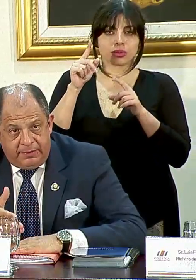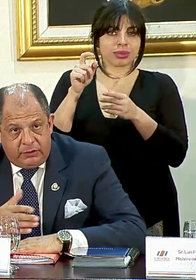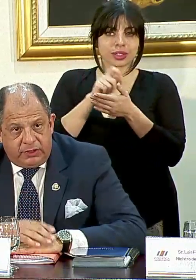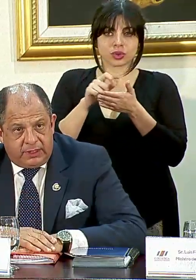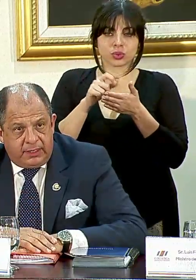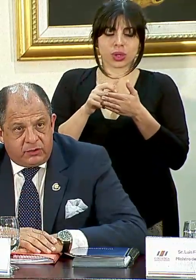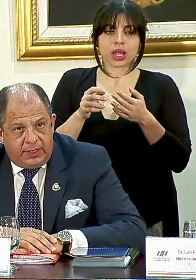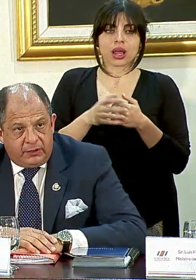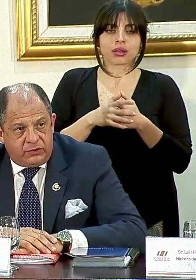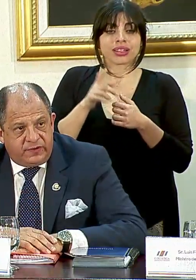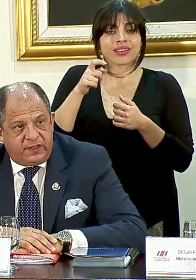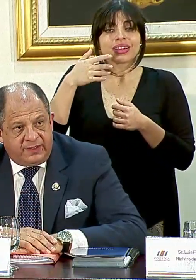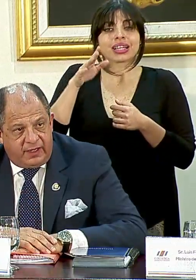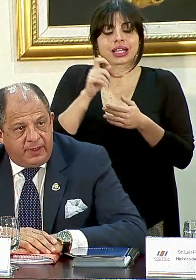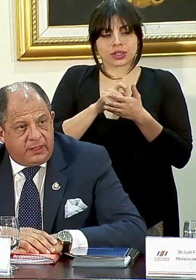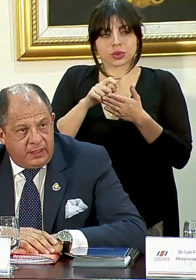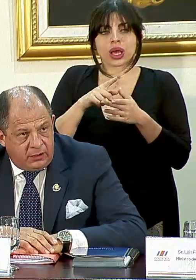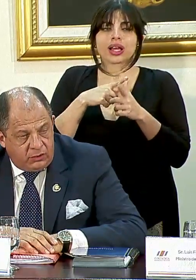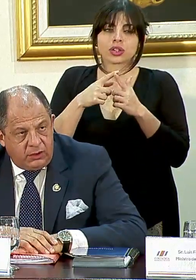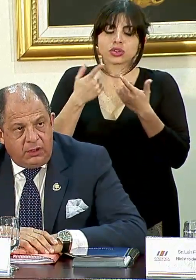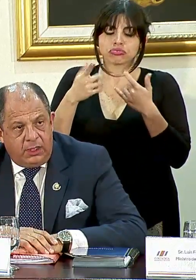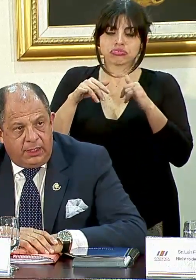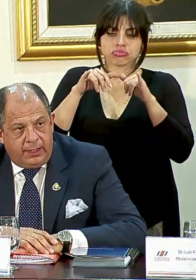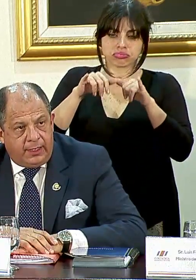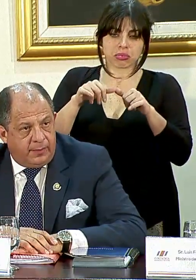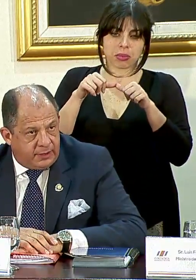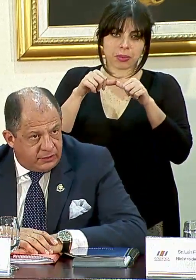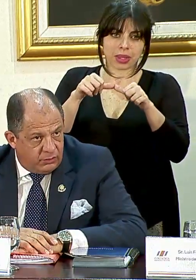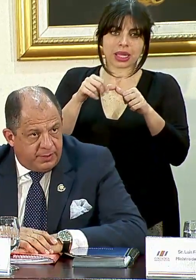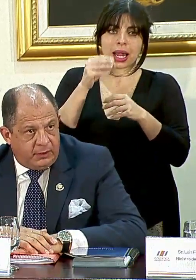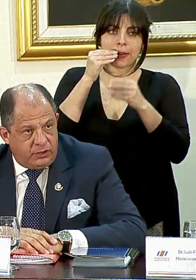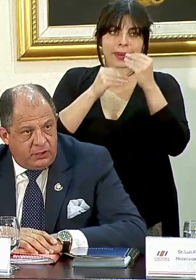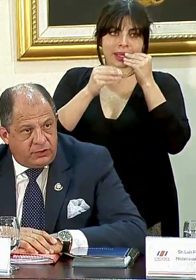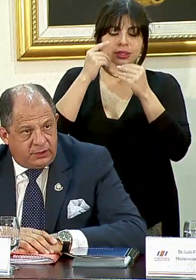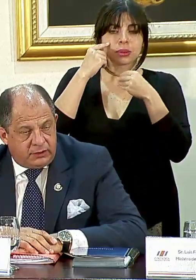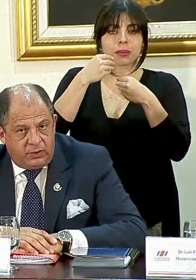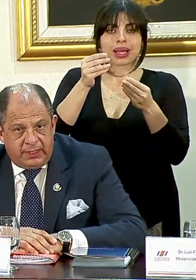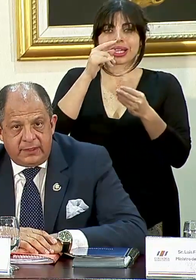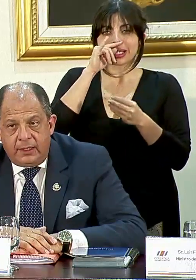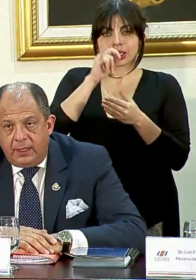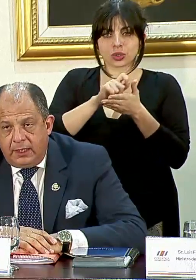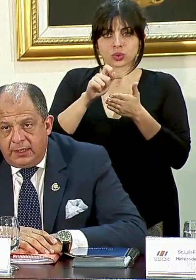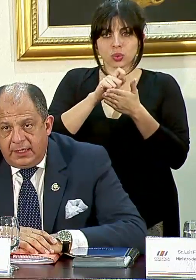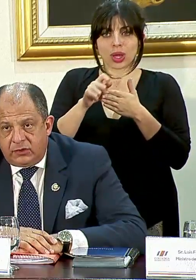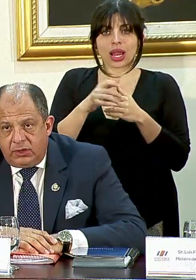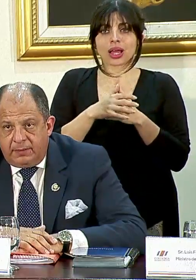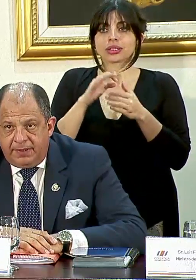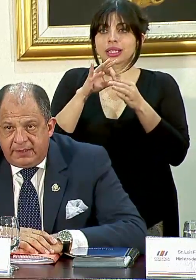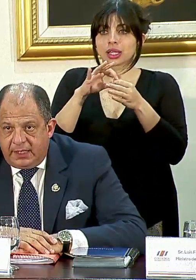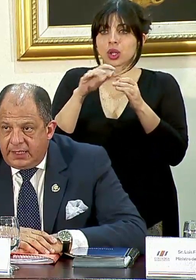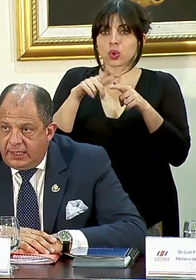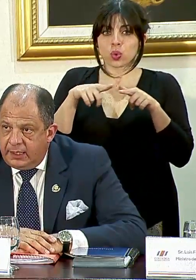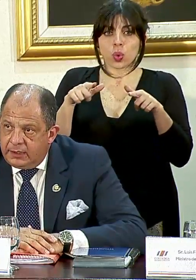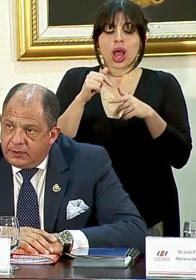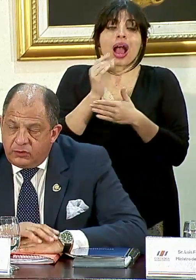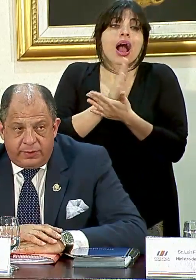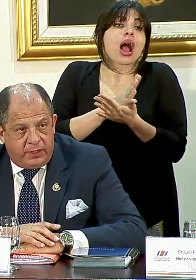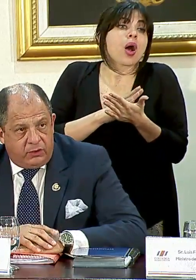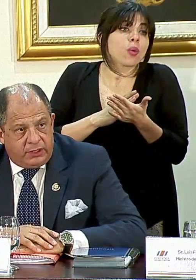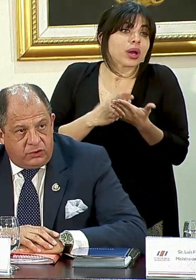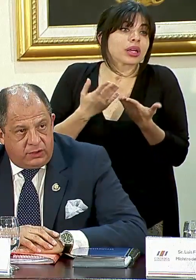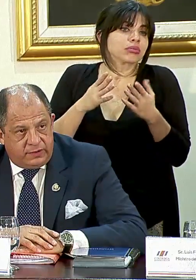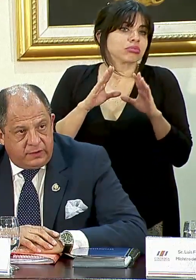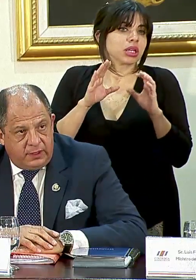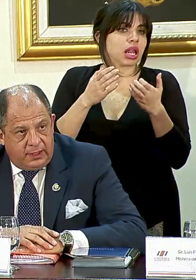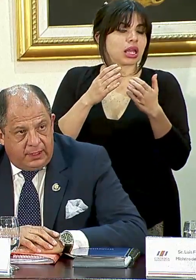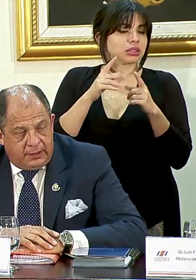estaban previstos de estar en la escuela. Entonces, se ha mantenido la alimentación para los niños en las escuelas de la zona, pese a que se